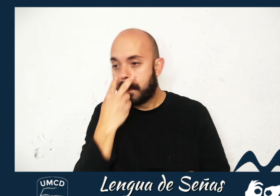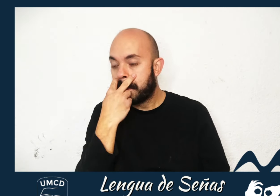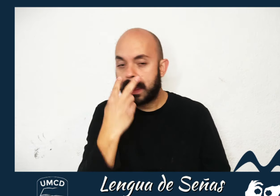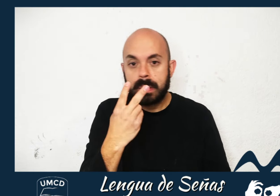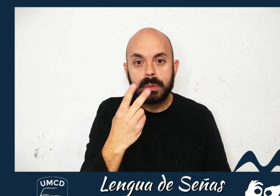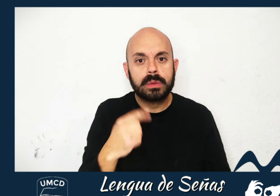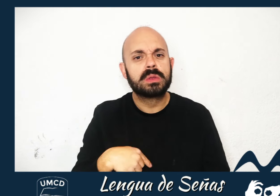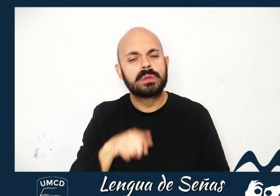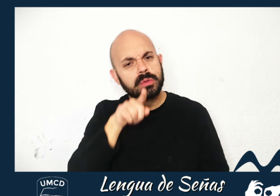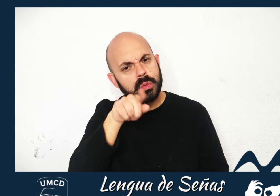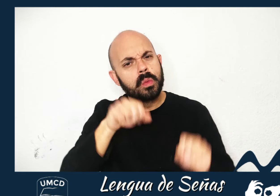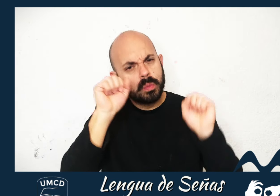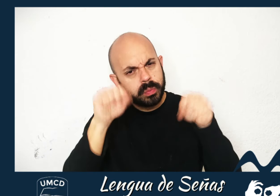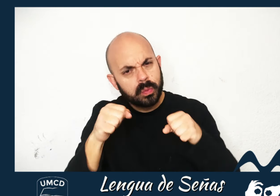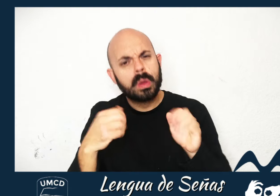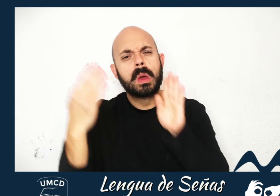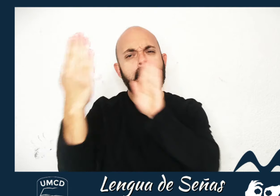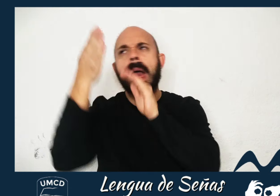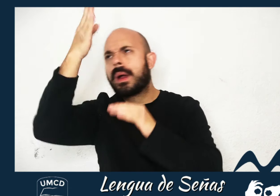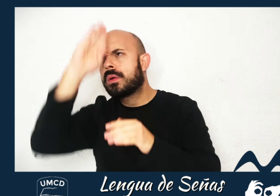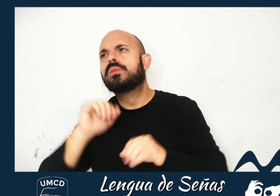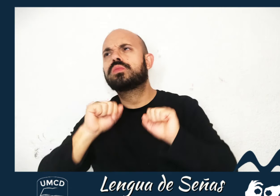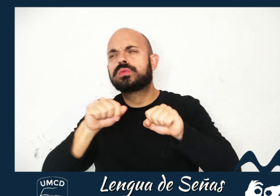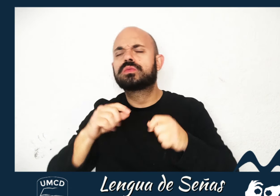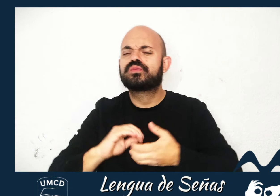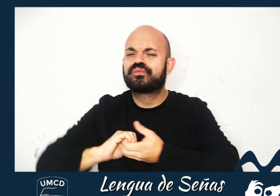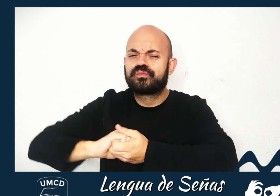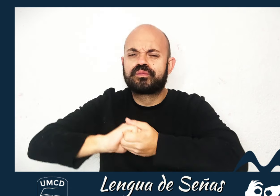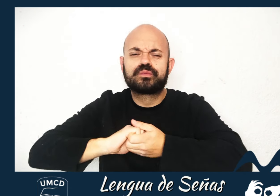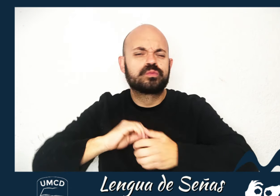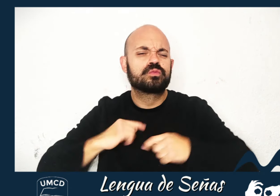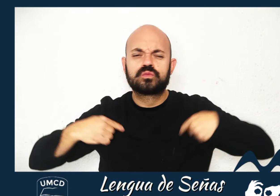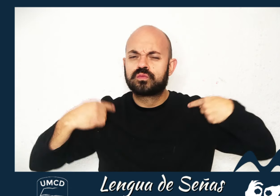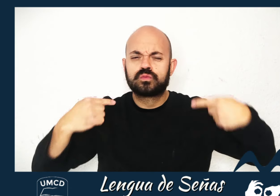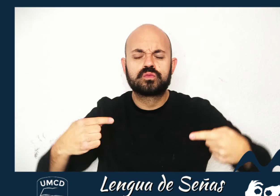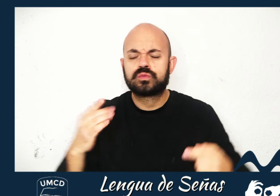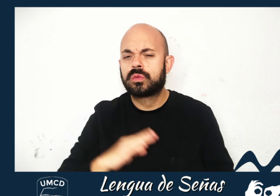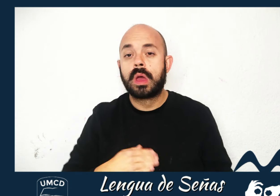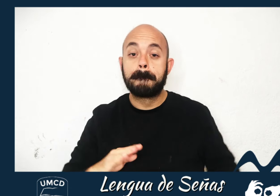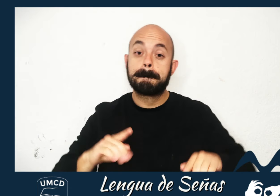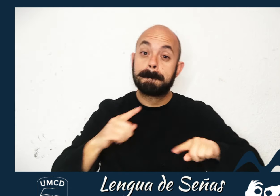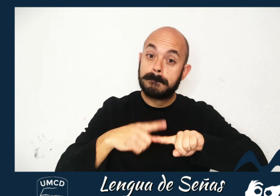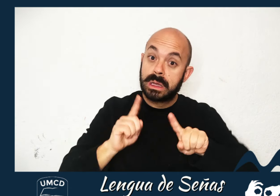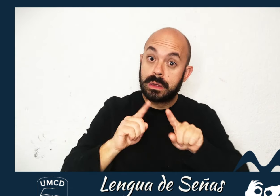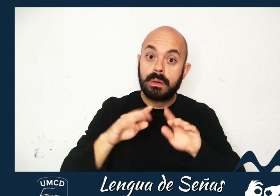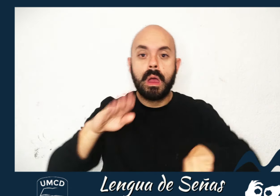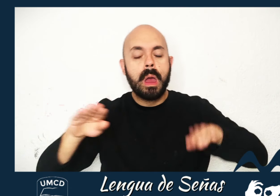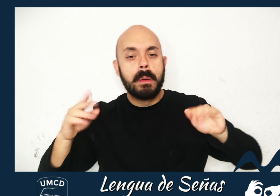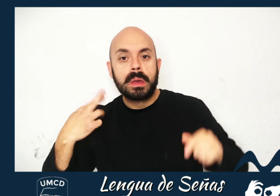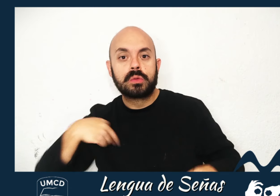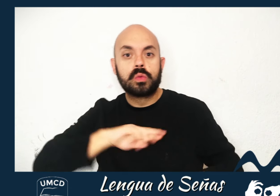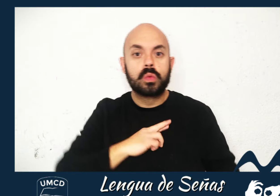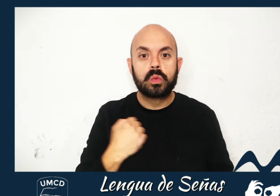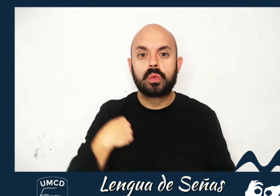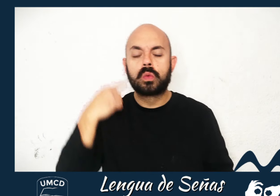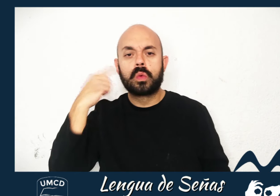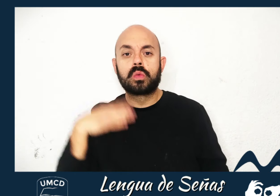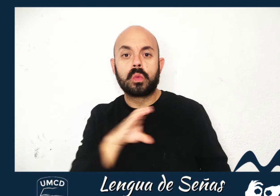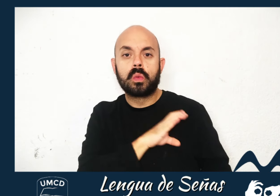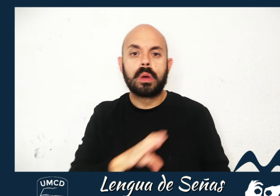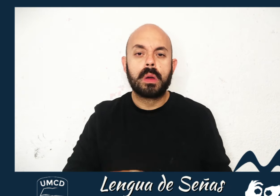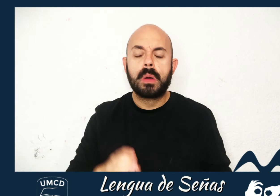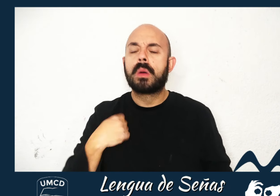posible esto? La verdad es que sí es posible. Muchos de nosotros los creyentes a veces ignoramos de que la comunión